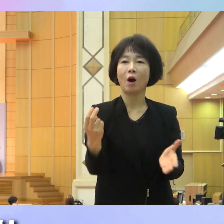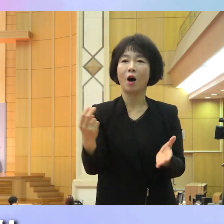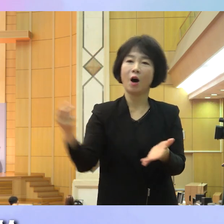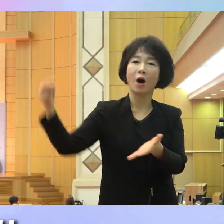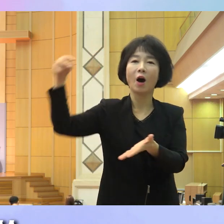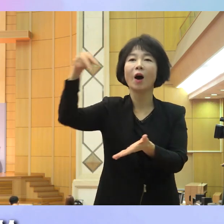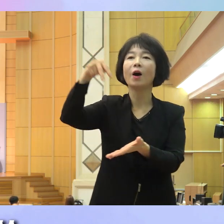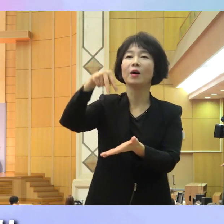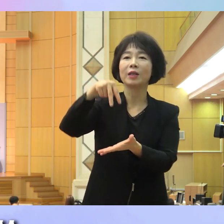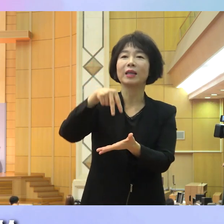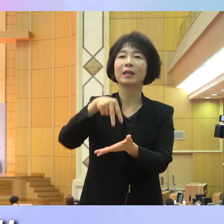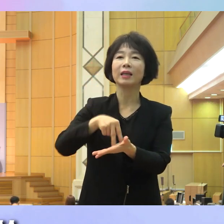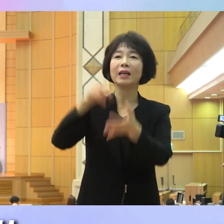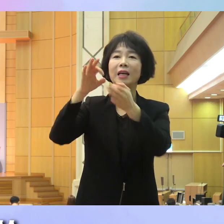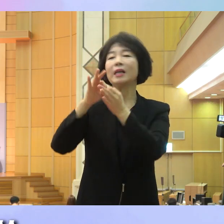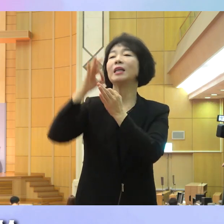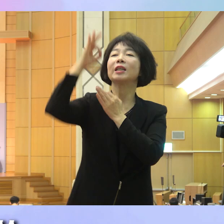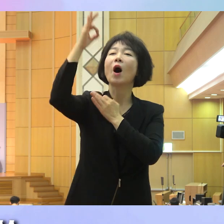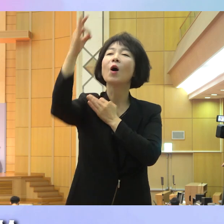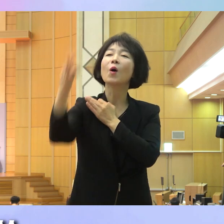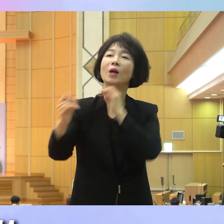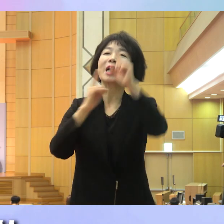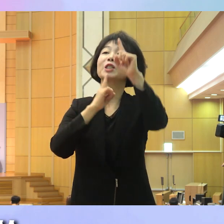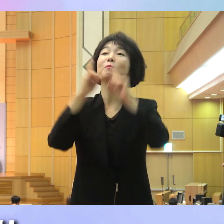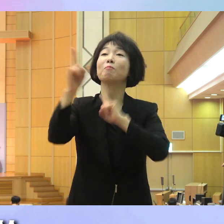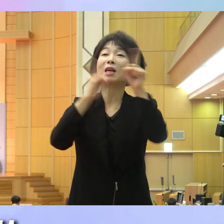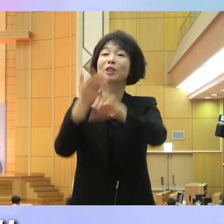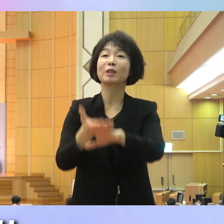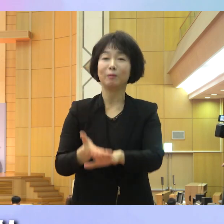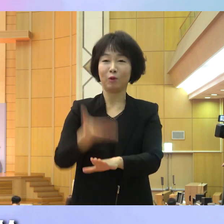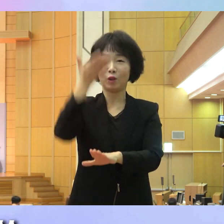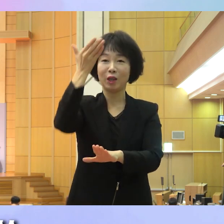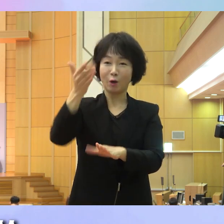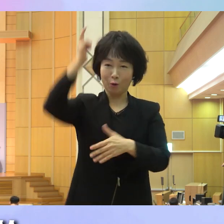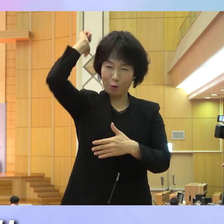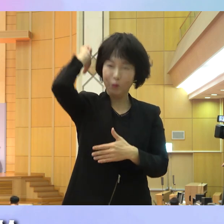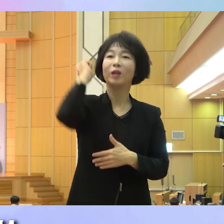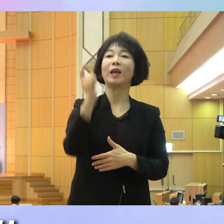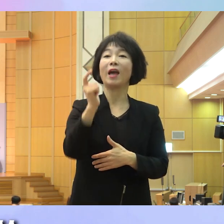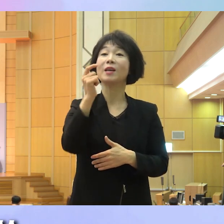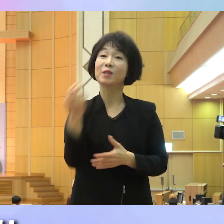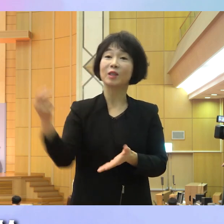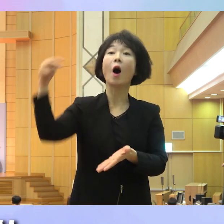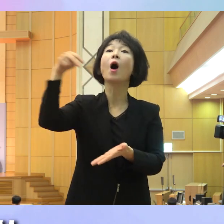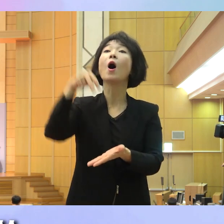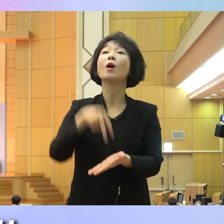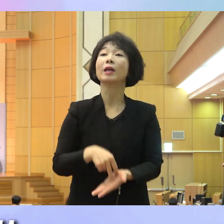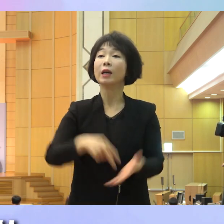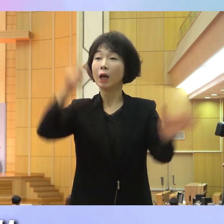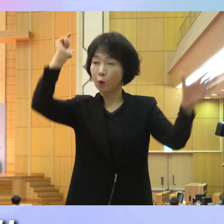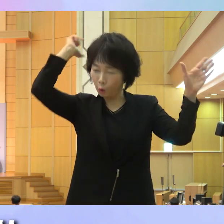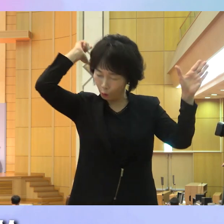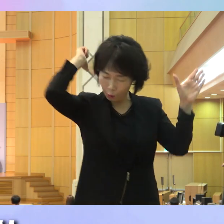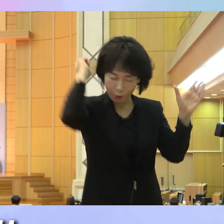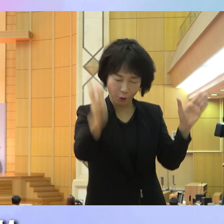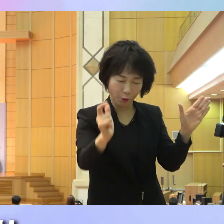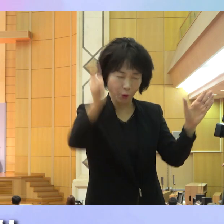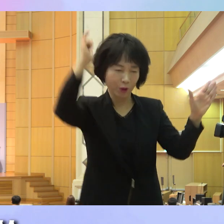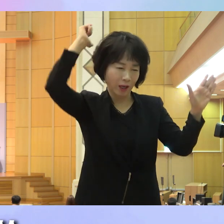굳게 서리. 영원하신 말씀 위에 굳게 서리.